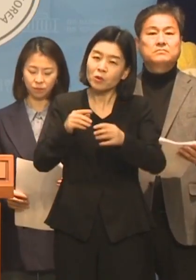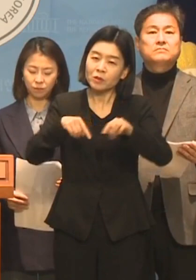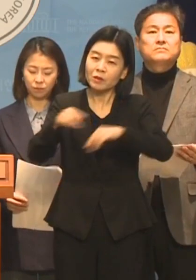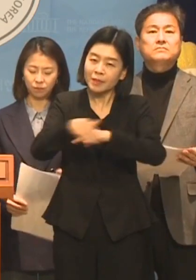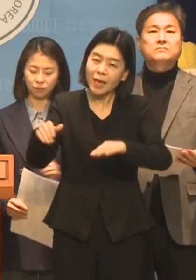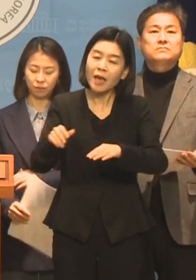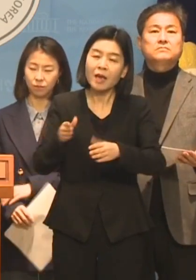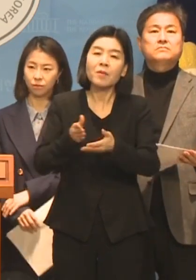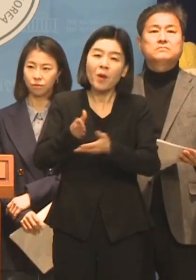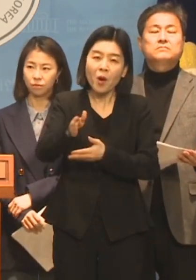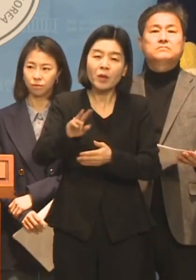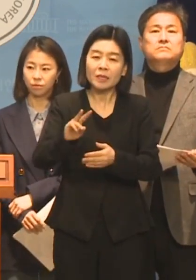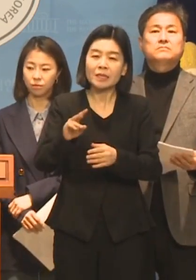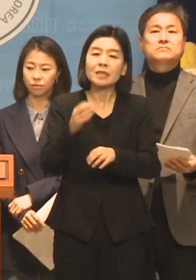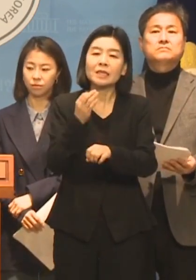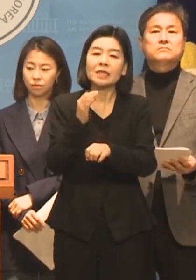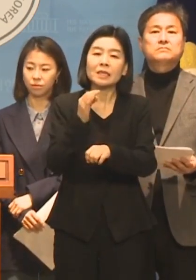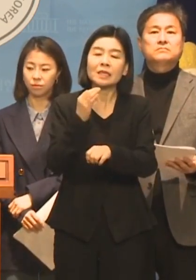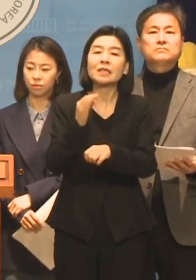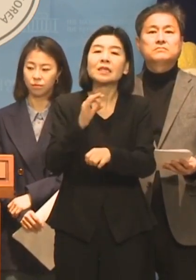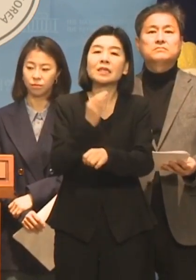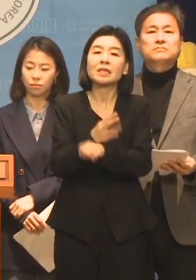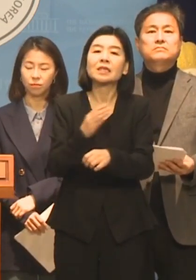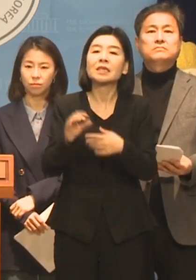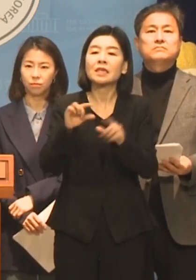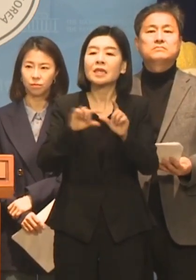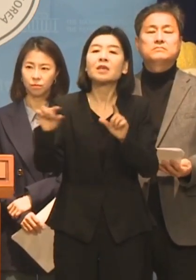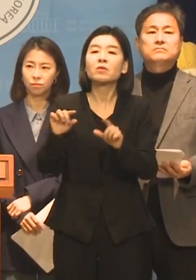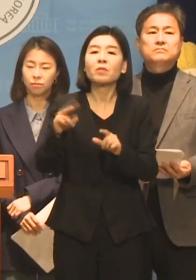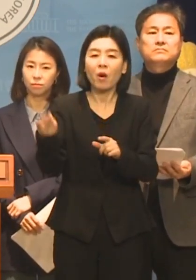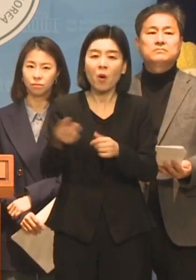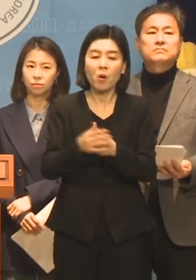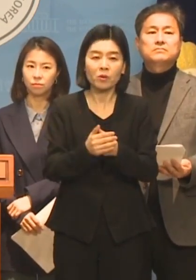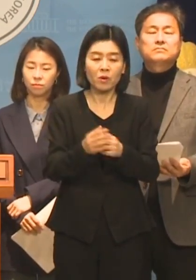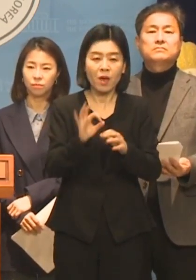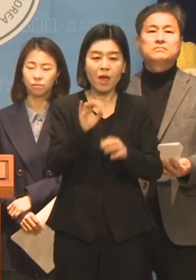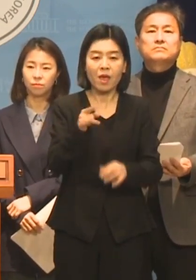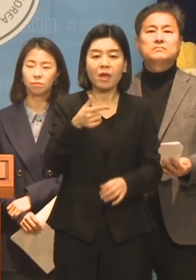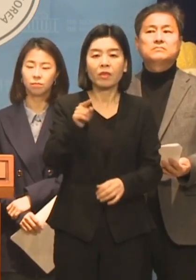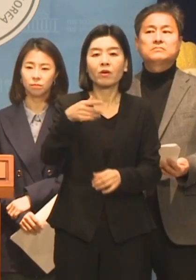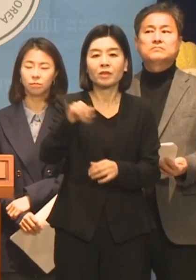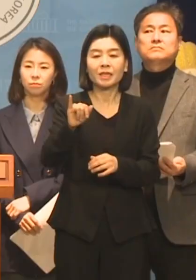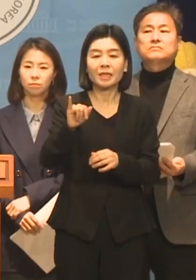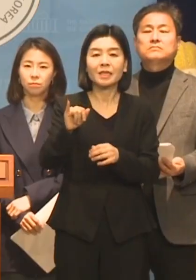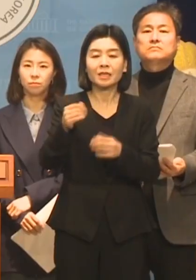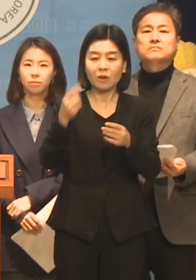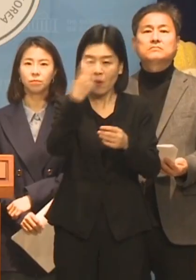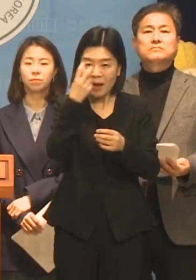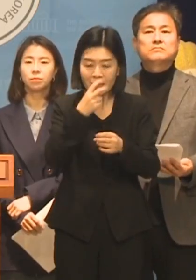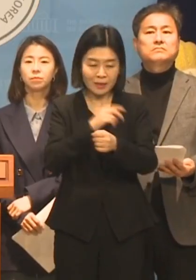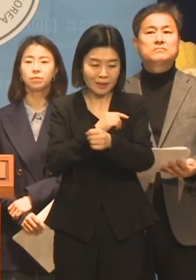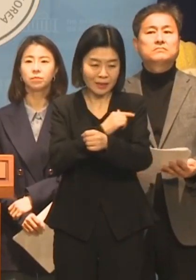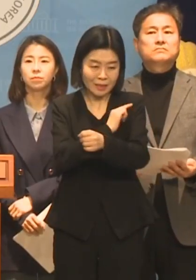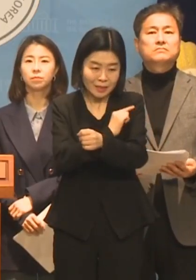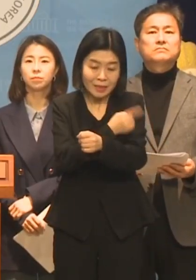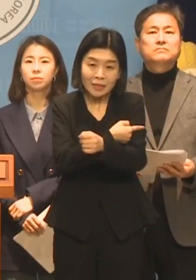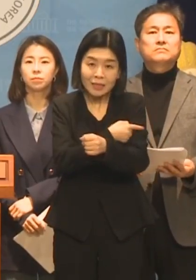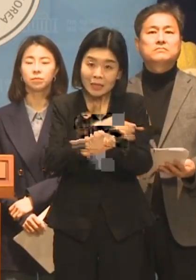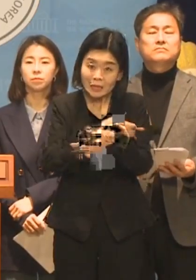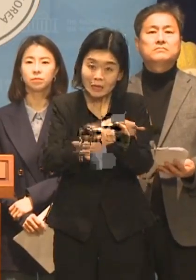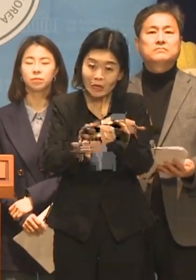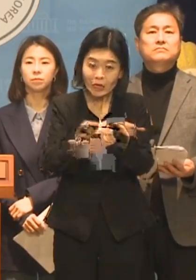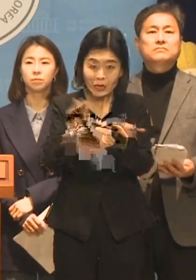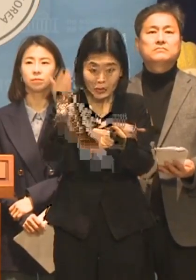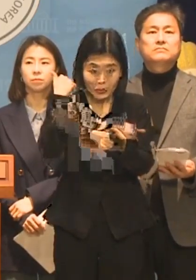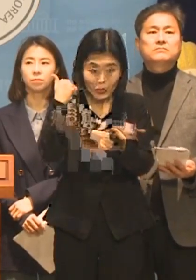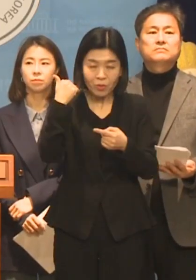국립외교원이 기계사원 채용 과정에서 당초 에너지관리 기능사 이상 자격증 소지자에서 해당 분야에 대한 경력 2년